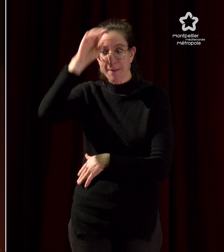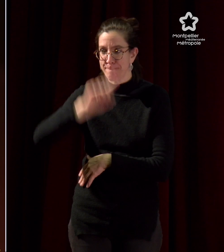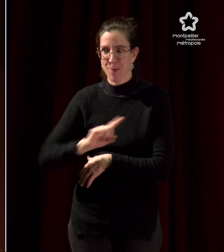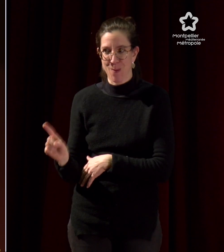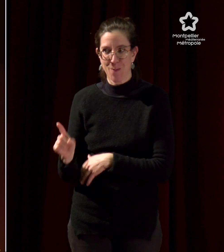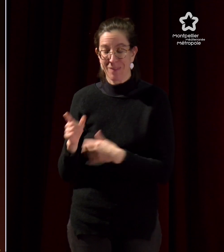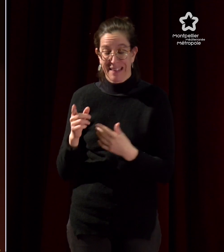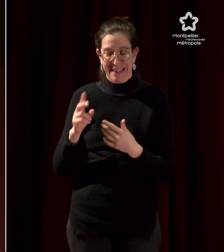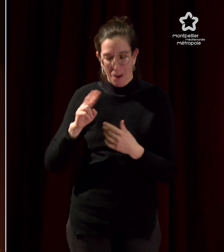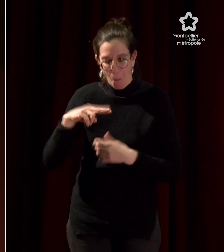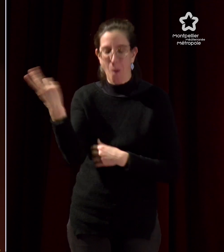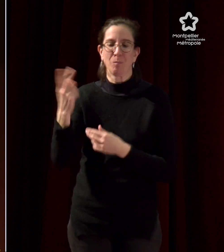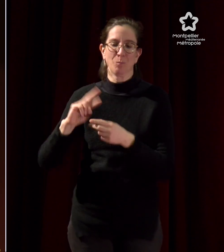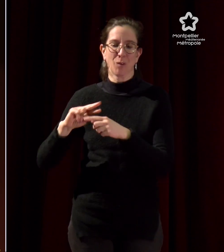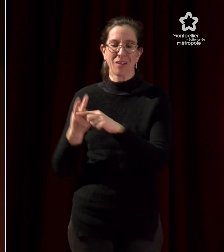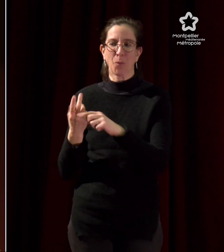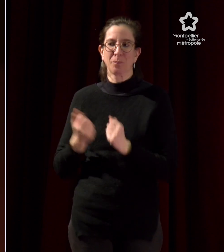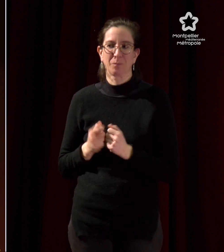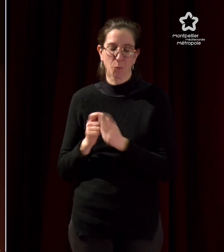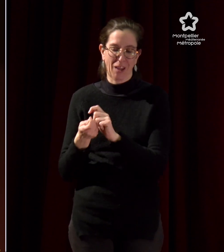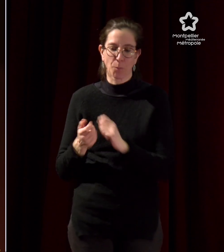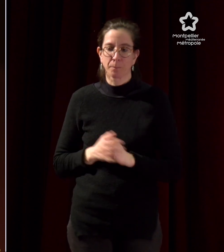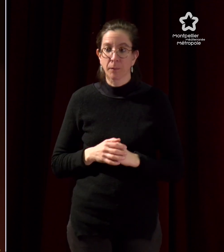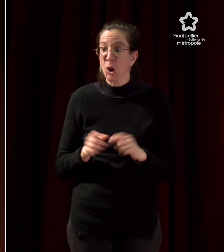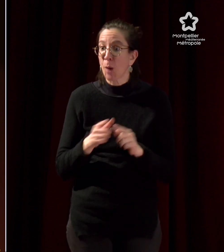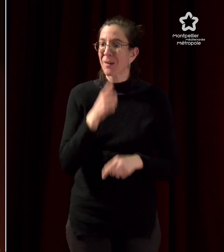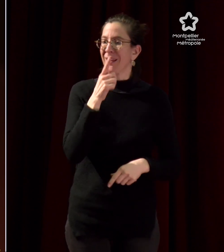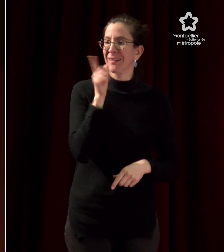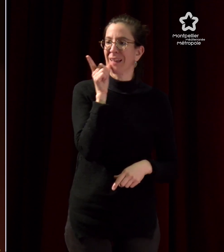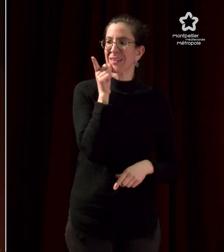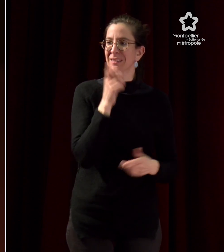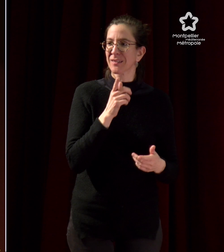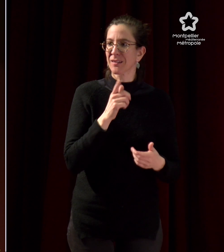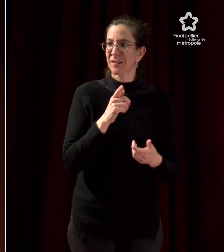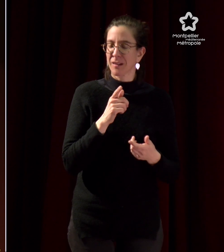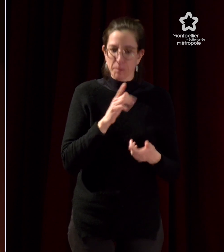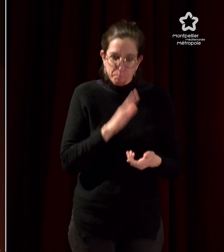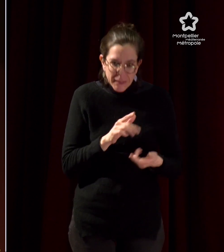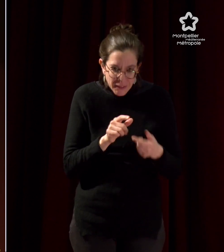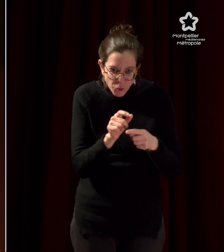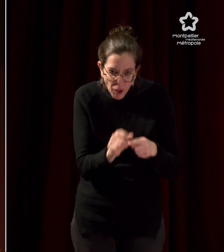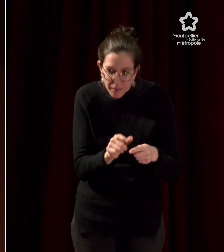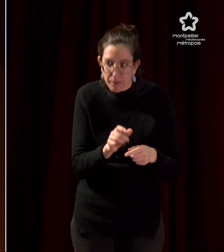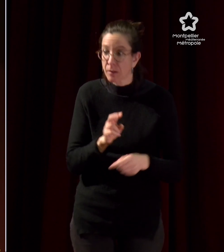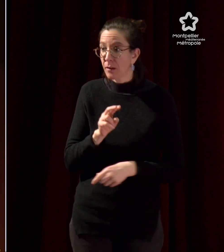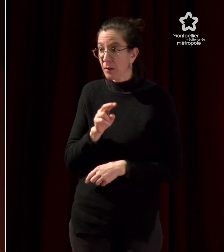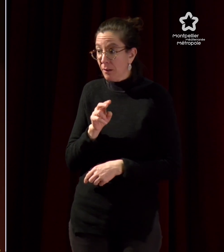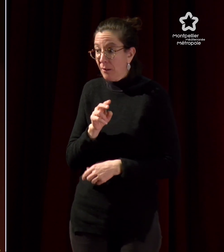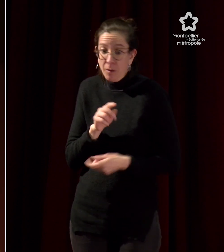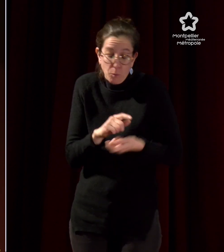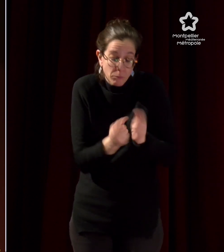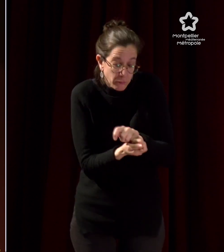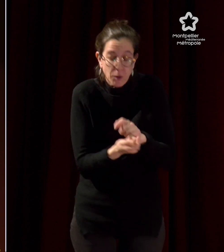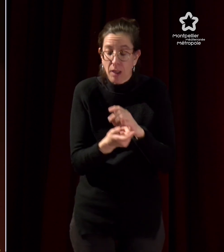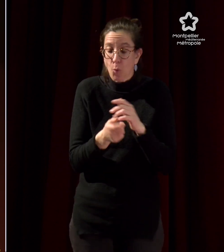mutation différente. C'est comme pour la persistance de la lactase. Vous avez des mutations différentes dans des populations qui font la même chose. Et de la